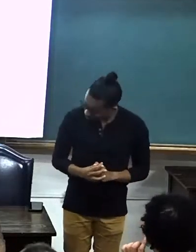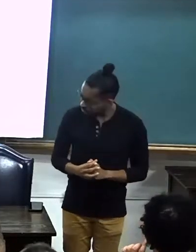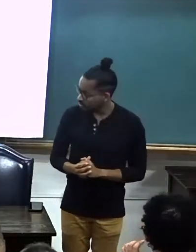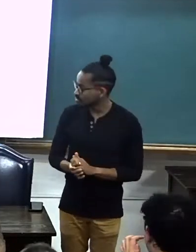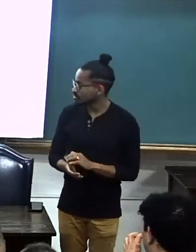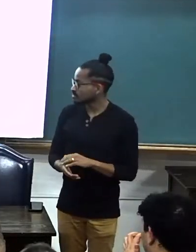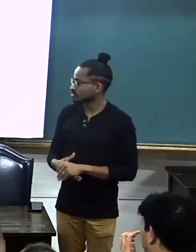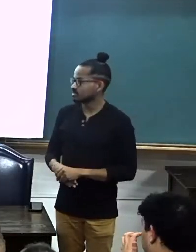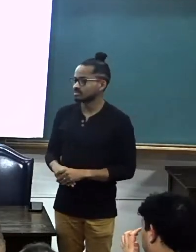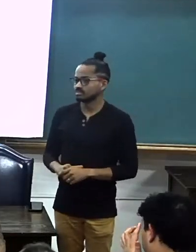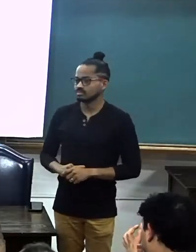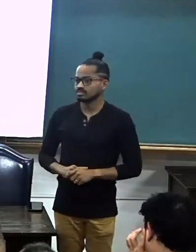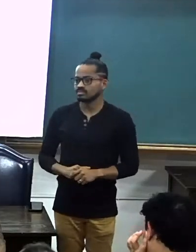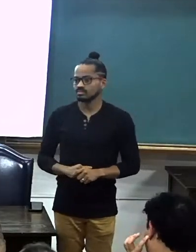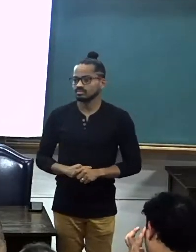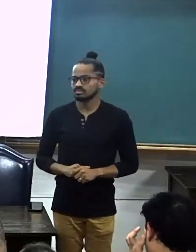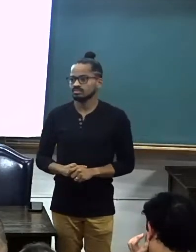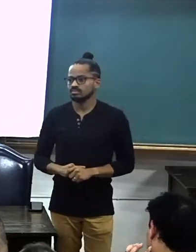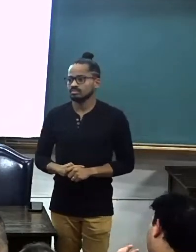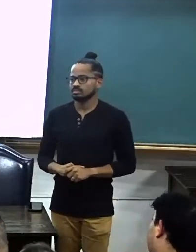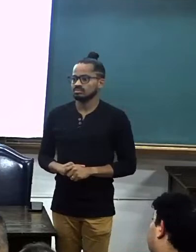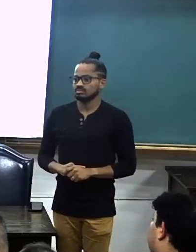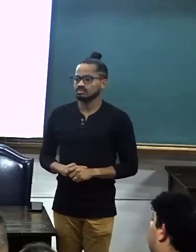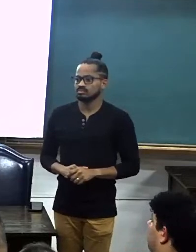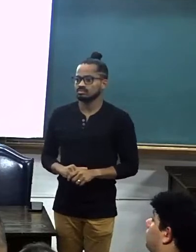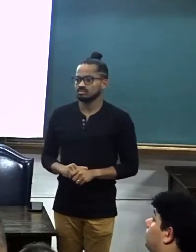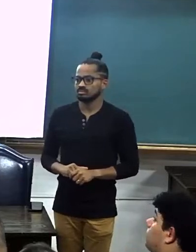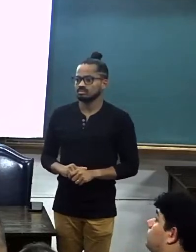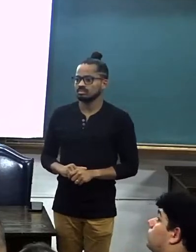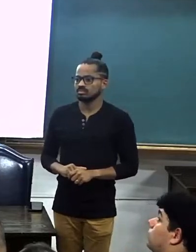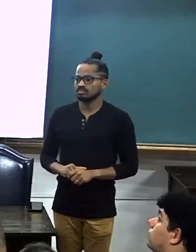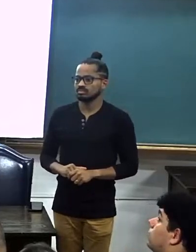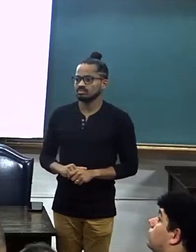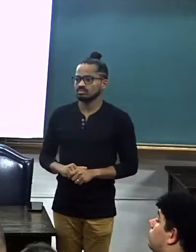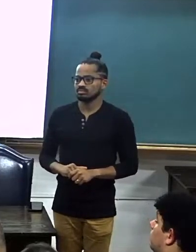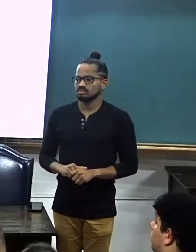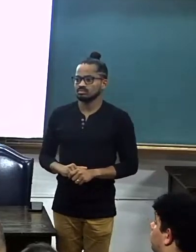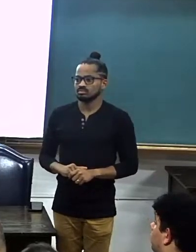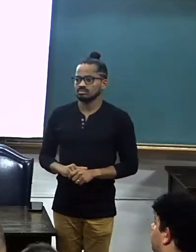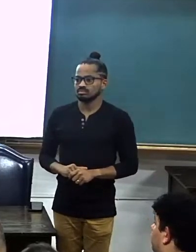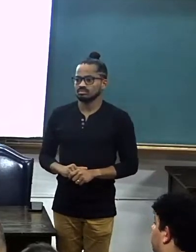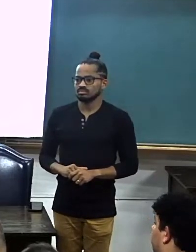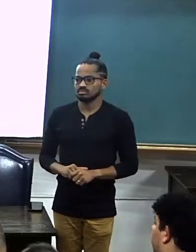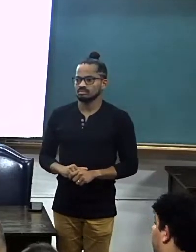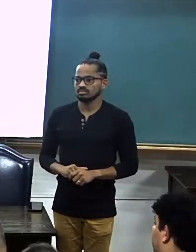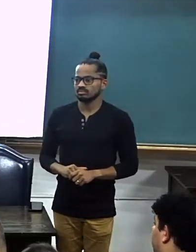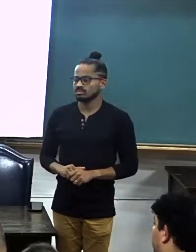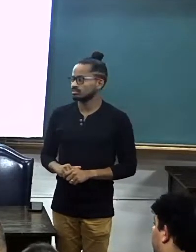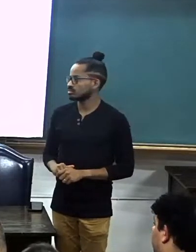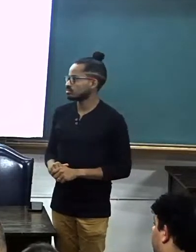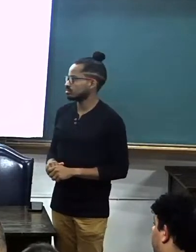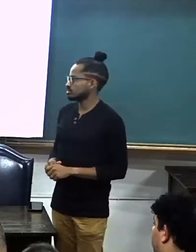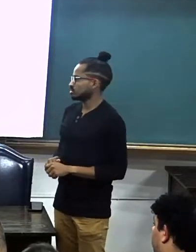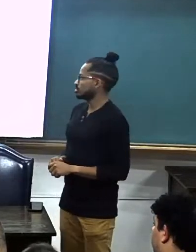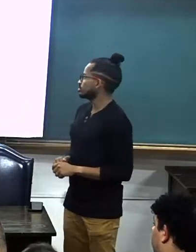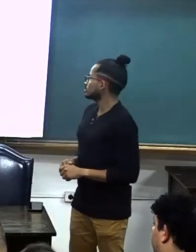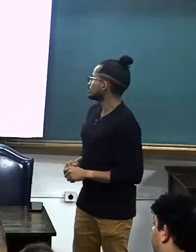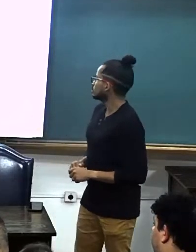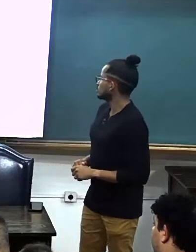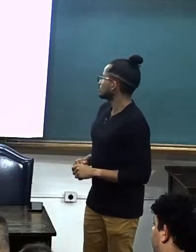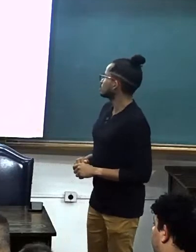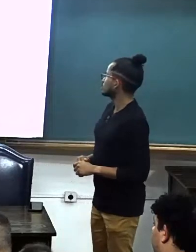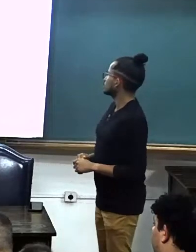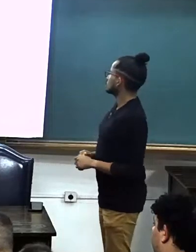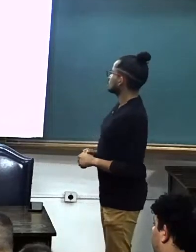Osamu Fujimura, só para contextualizar, era professor da Universidade de Tóquio e da Universidade